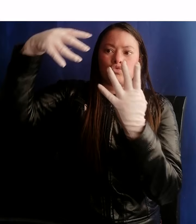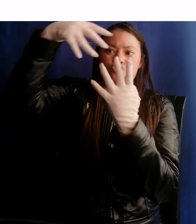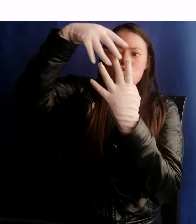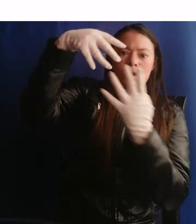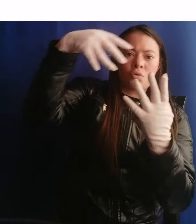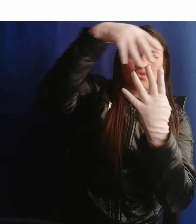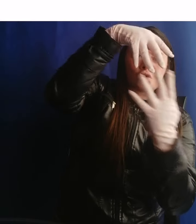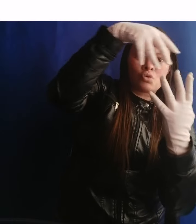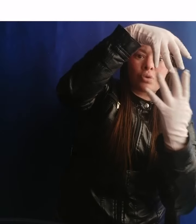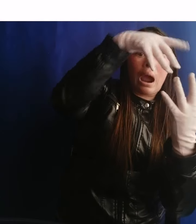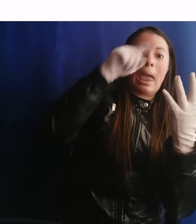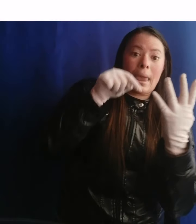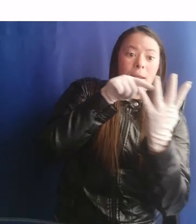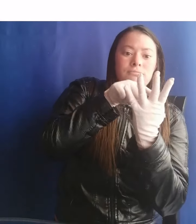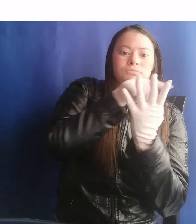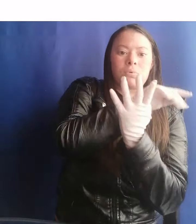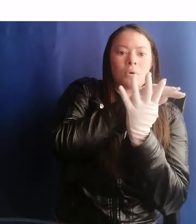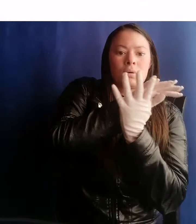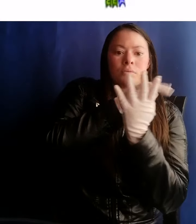transferencia.